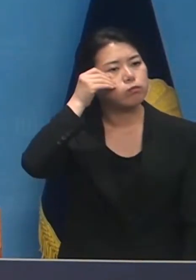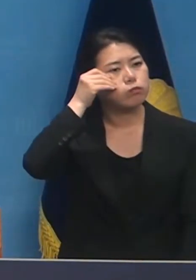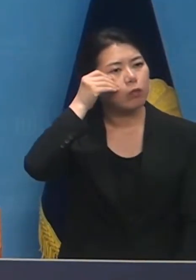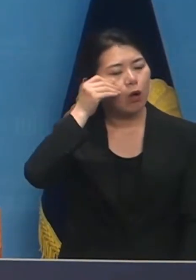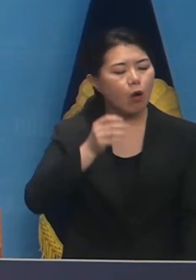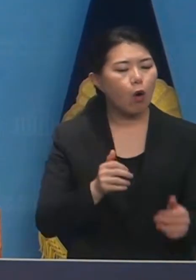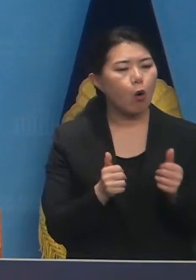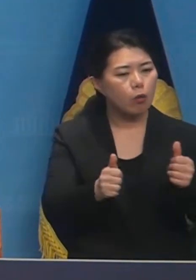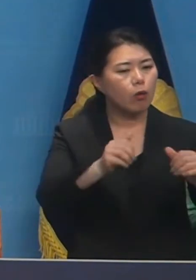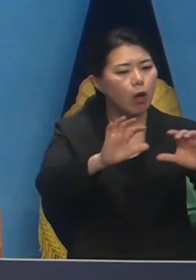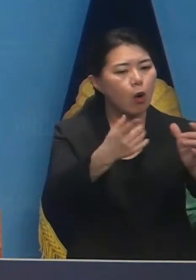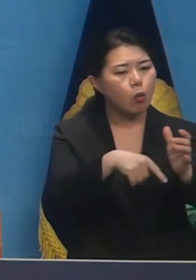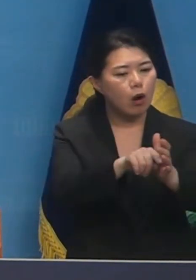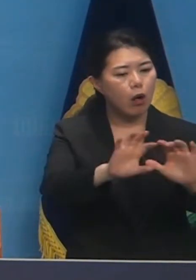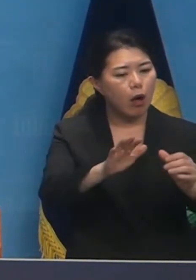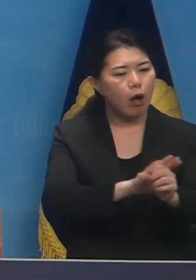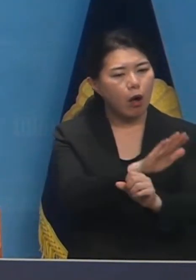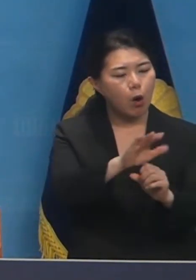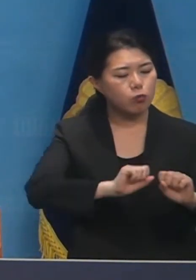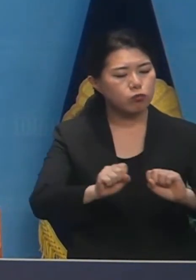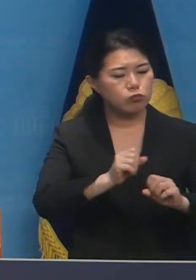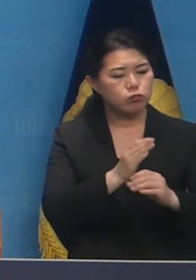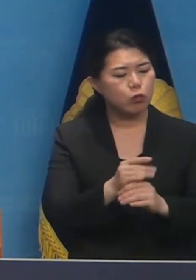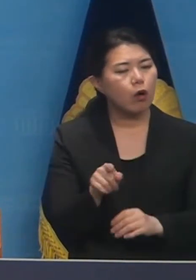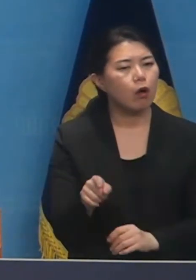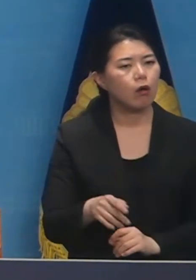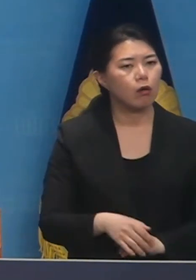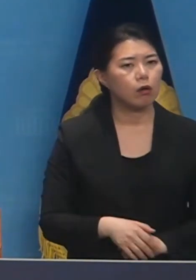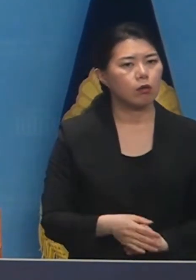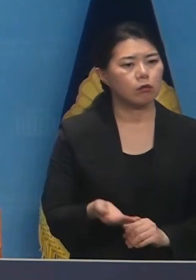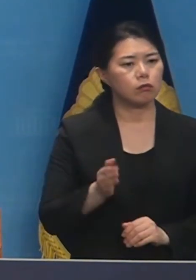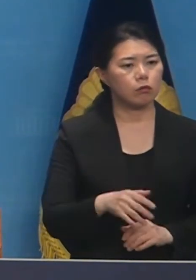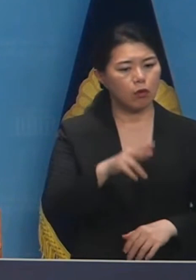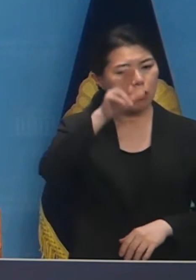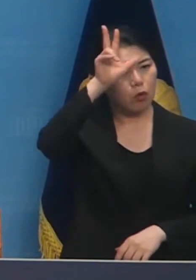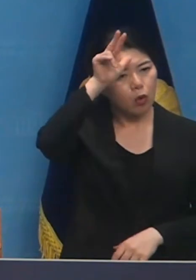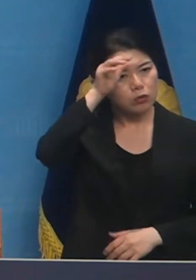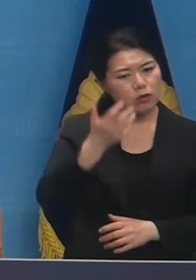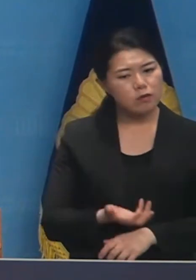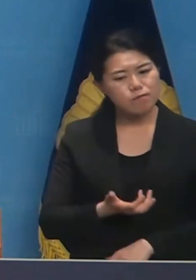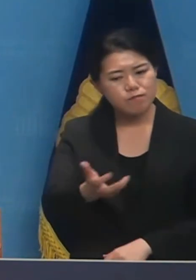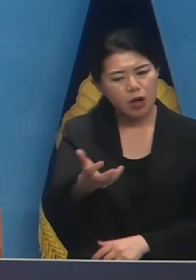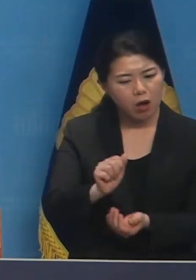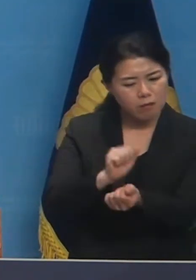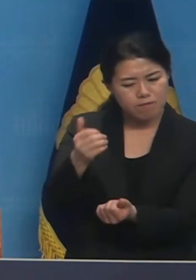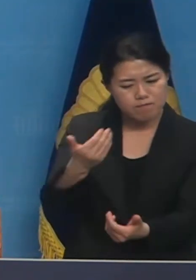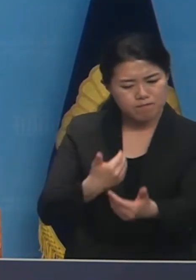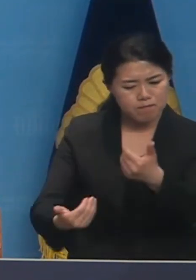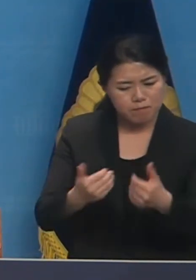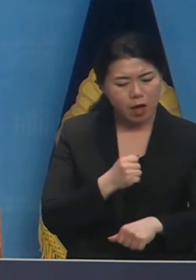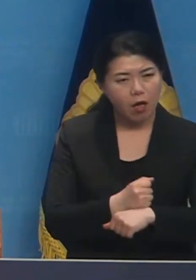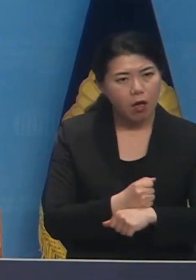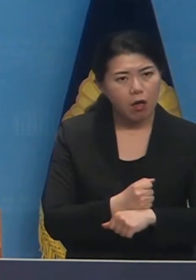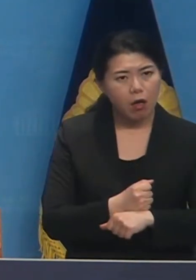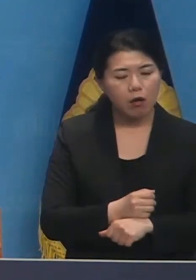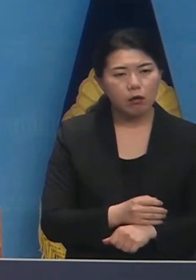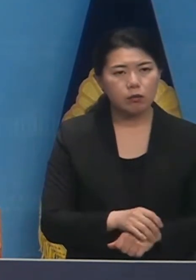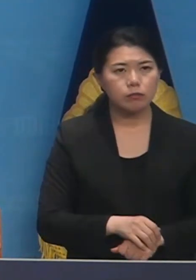나라 위해서 애국운동하고 있는 교회를 경찰이 들어와서 압수수색한다는